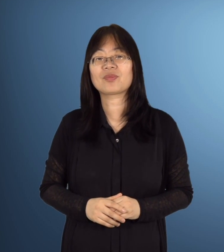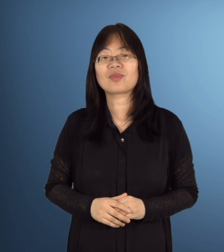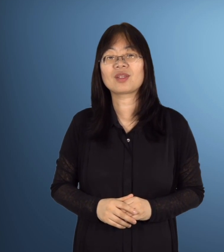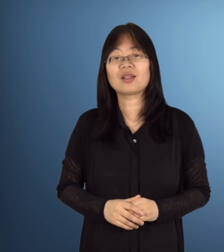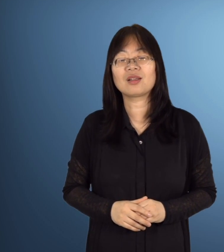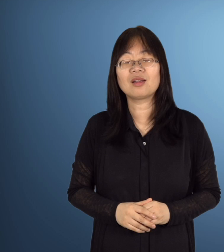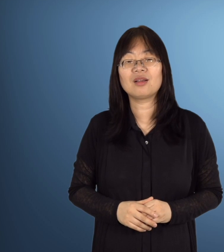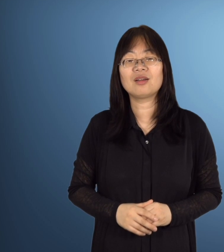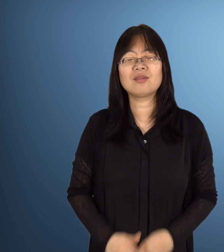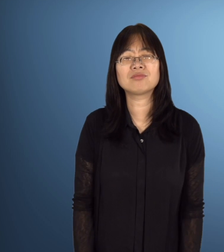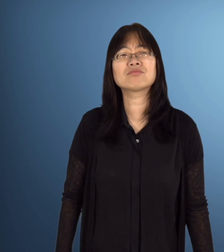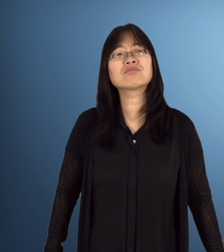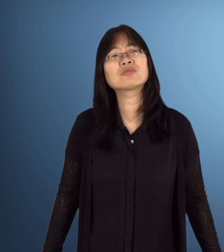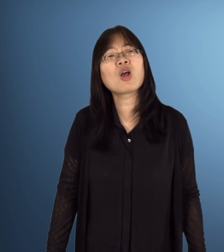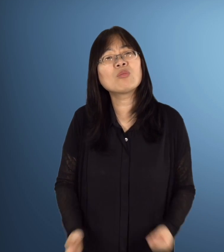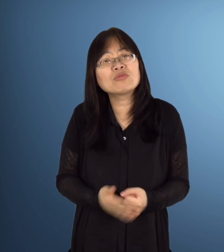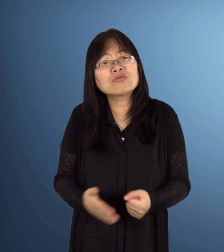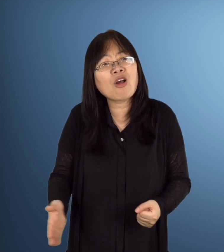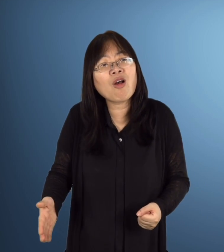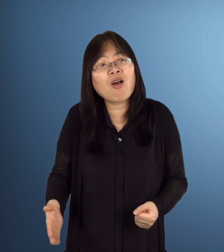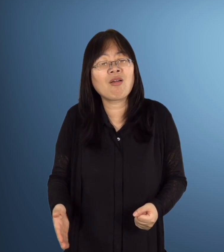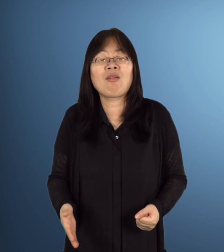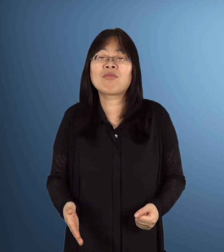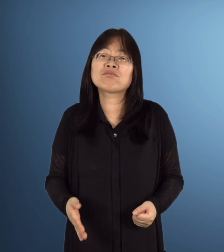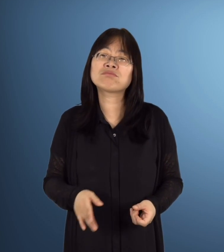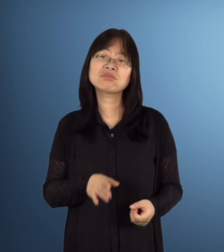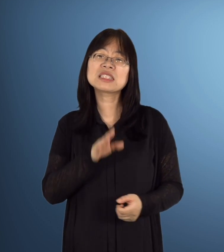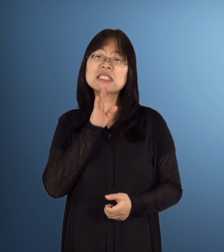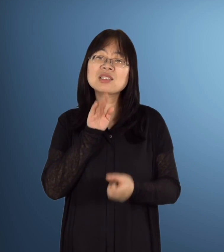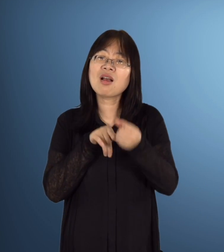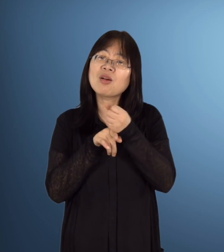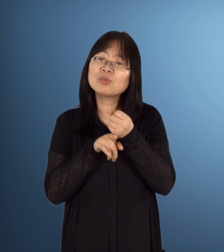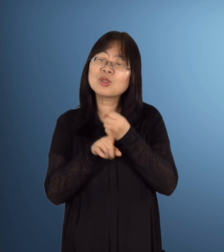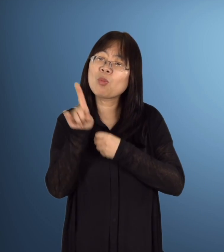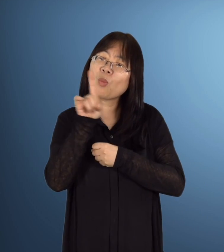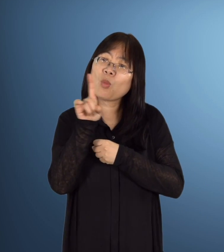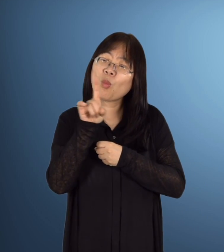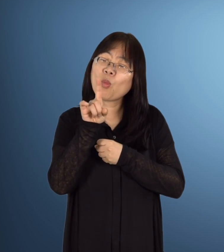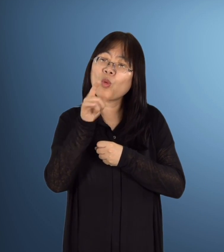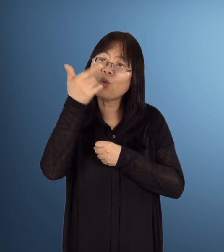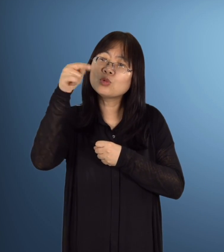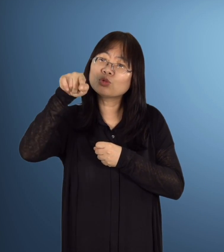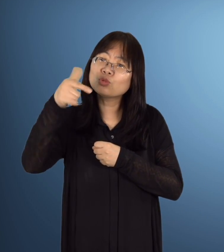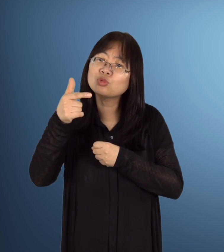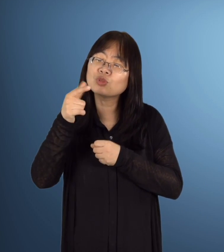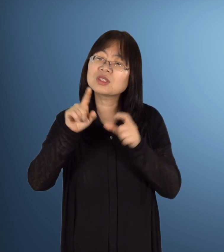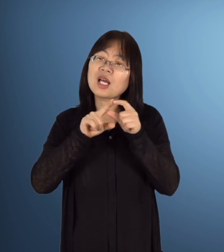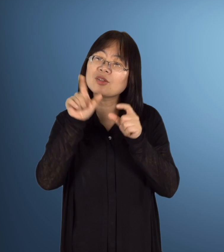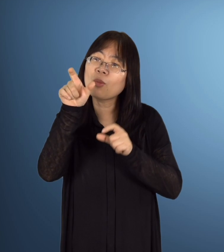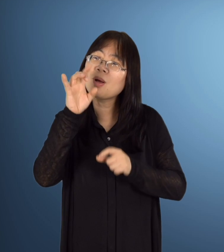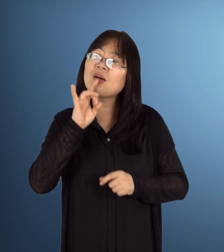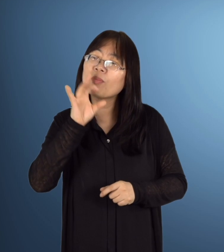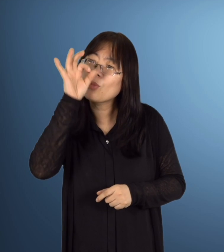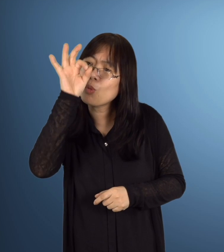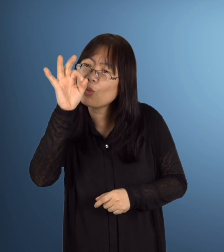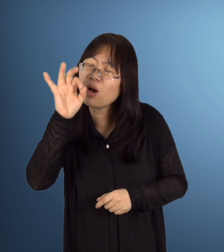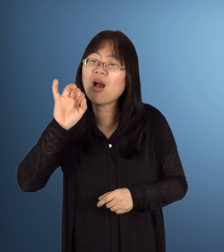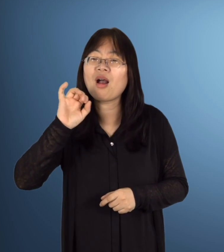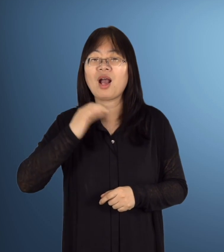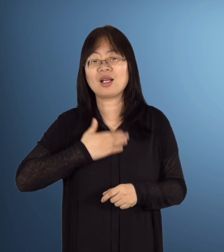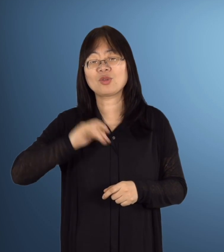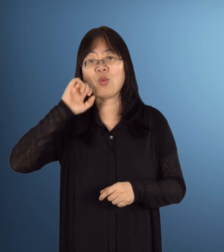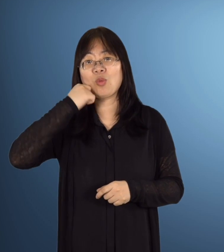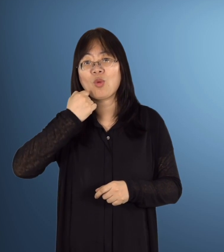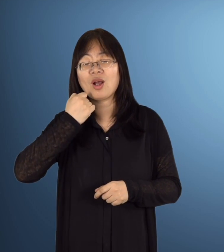눈 하면 이게 무슨 눈을 가르치는지 알 수가 없어요. 근데 알려면